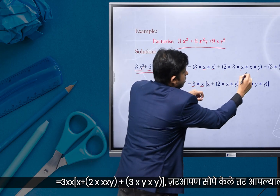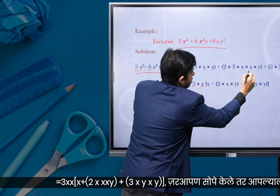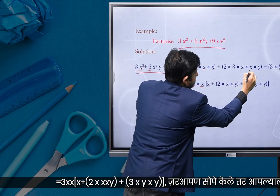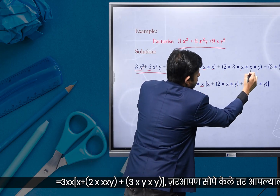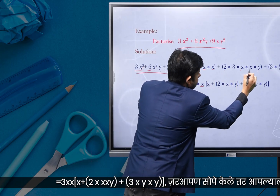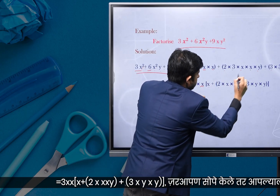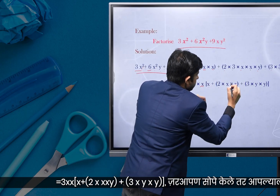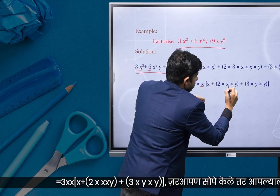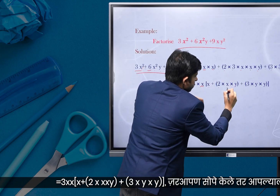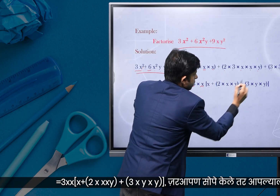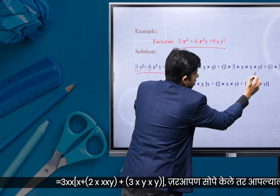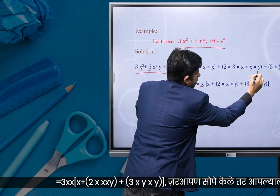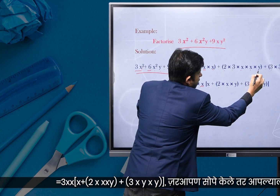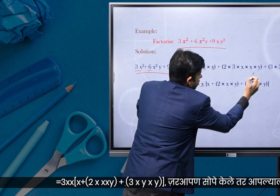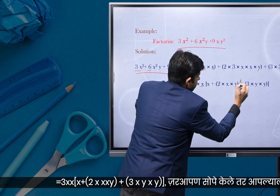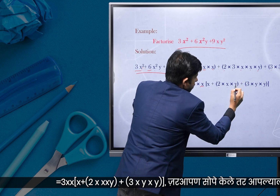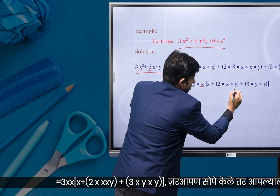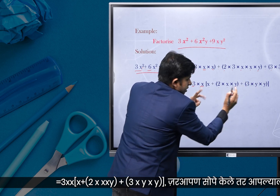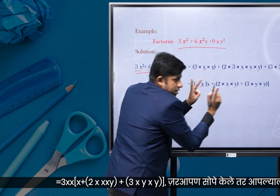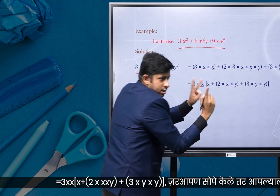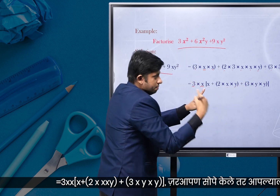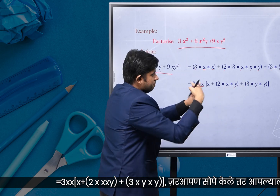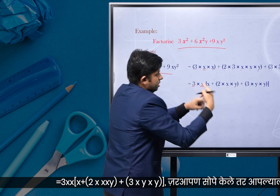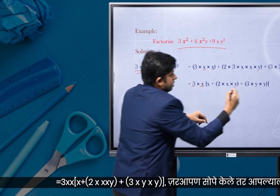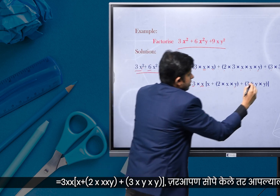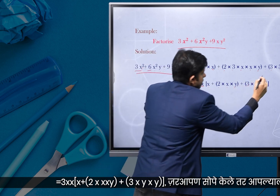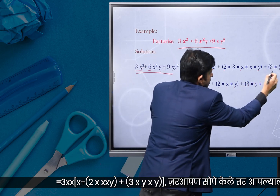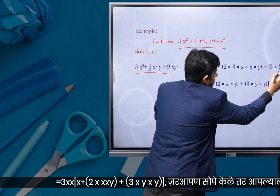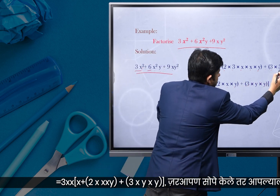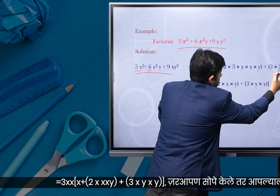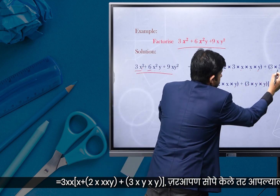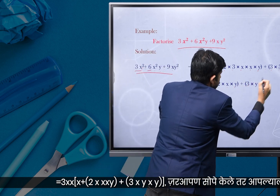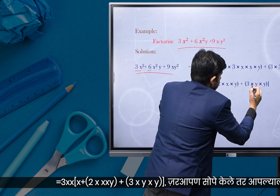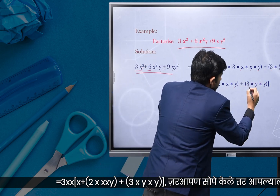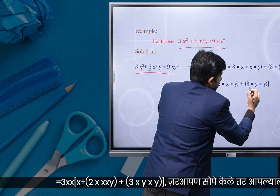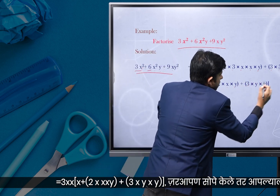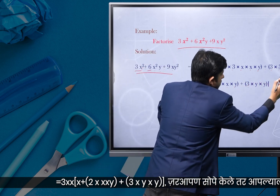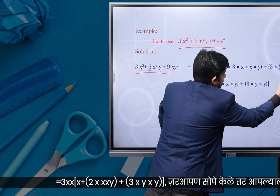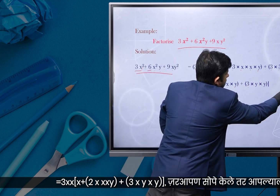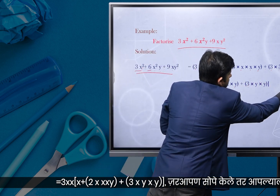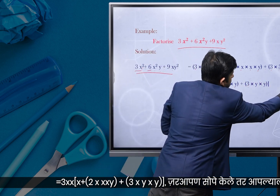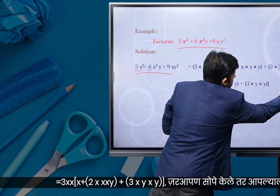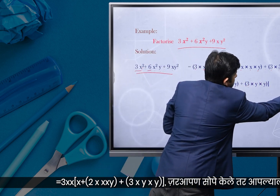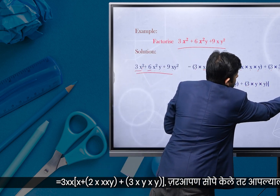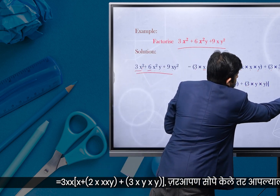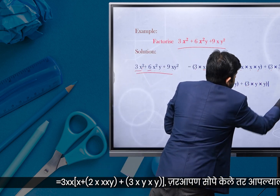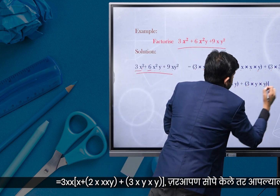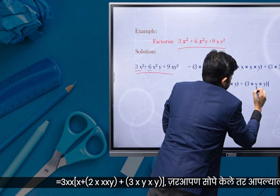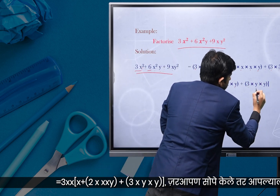कंस बंद अधिक दुसऱ्या एका कंसामध्ये 3 गुणिले y गुणिले y कंस बंद. जर